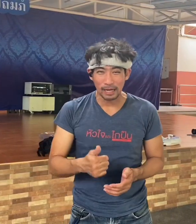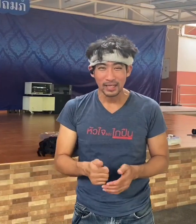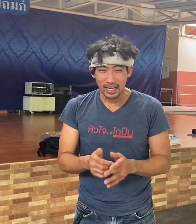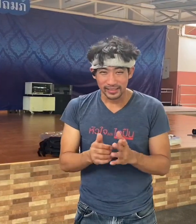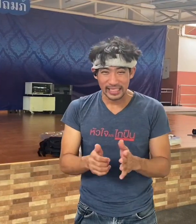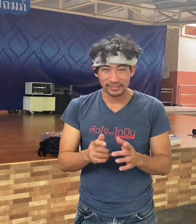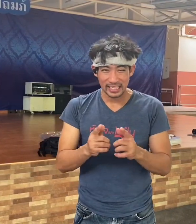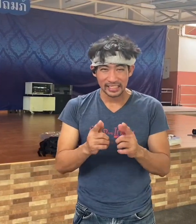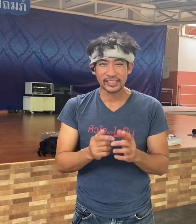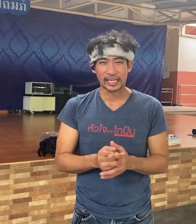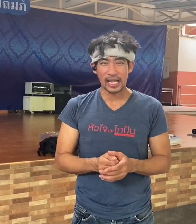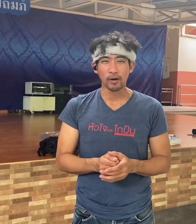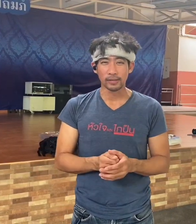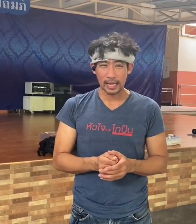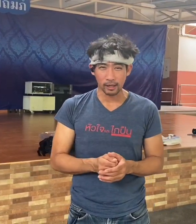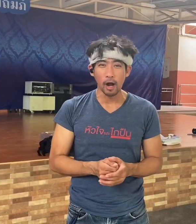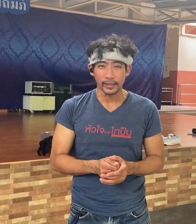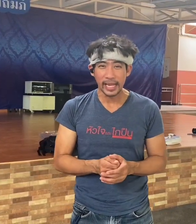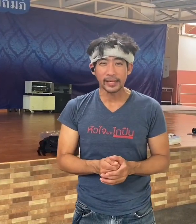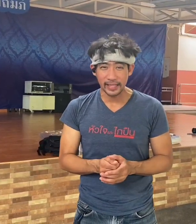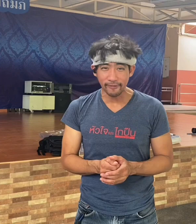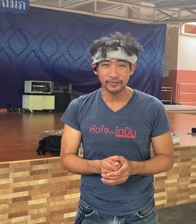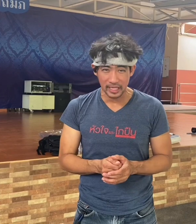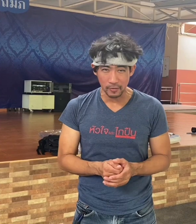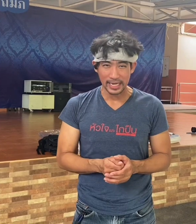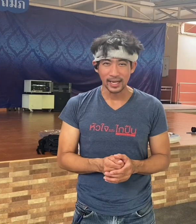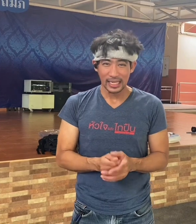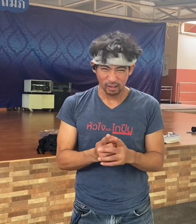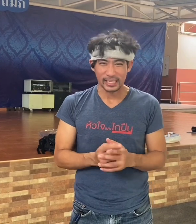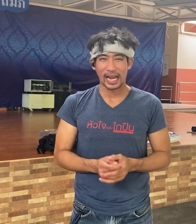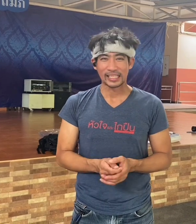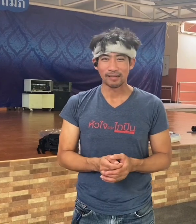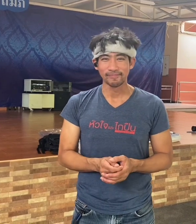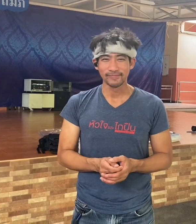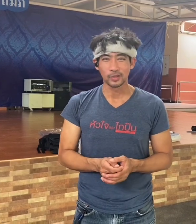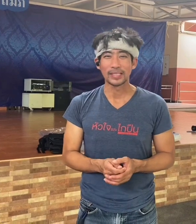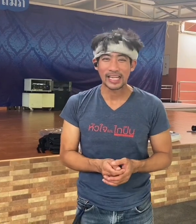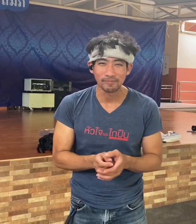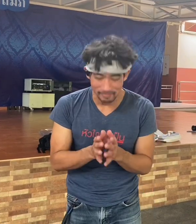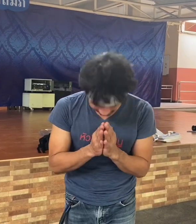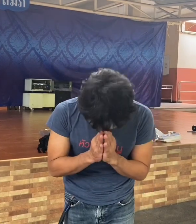เศรษฐีเถียน Channel และก็เด็กเดฟทีวีแล้วเจอกันครับสวัสดีครับ